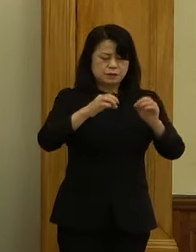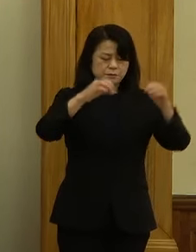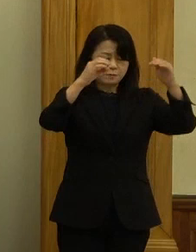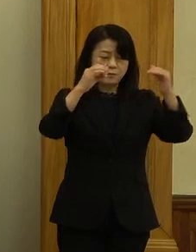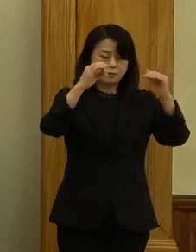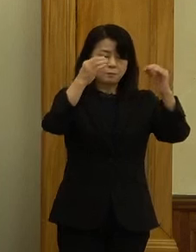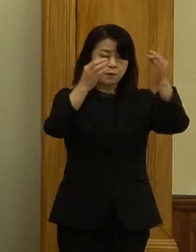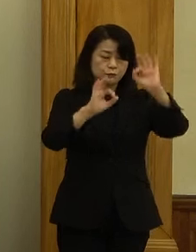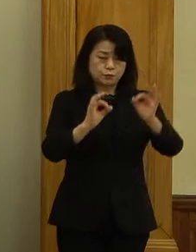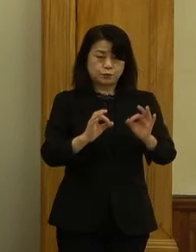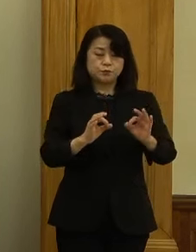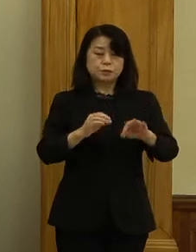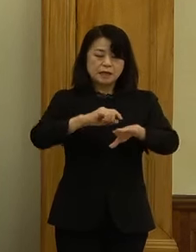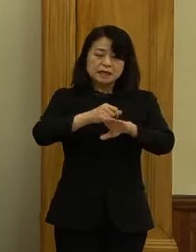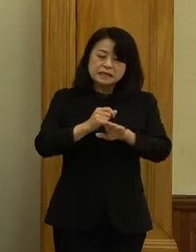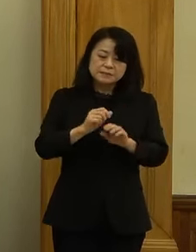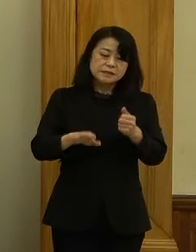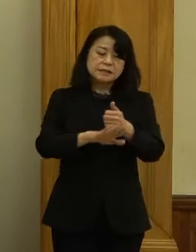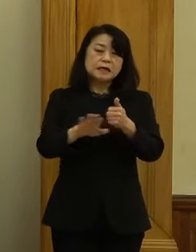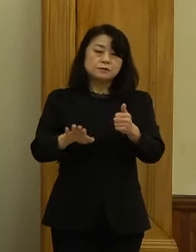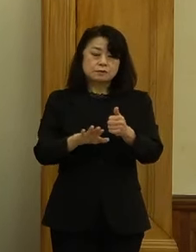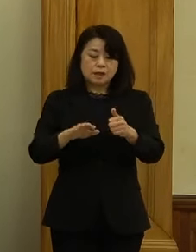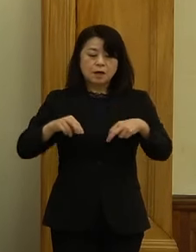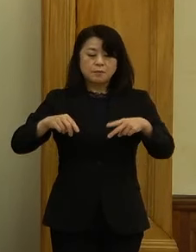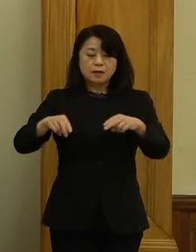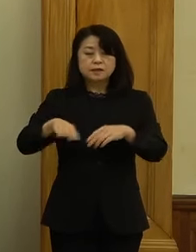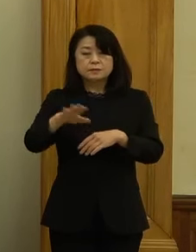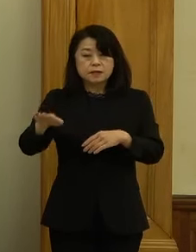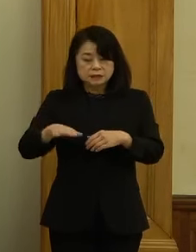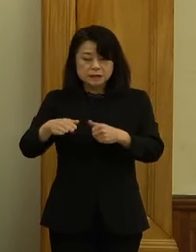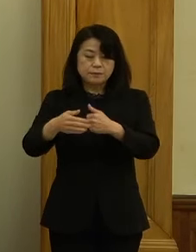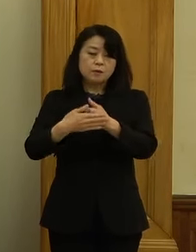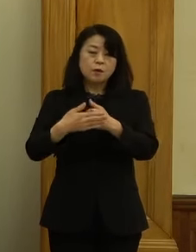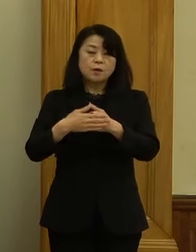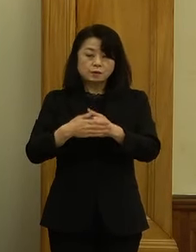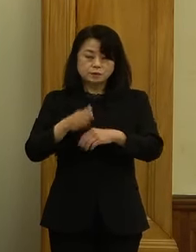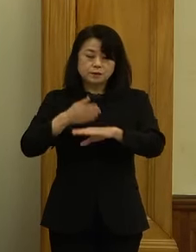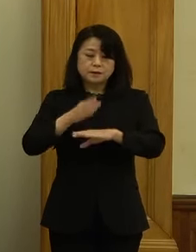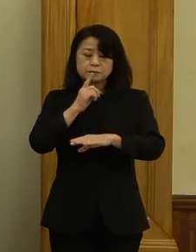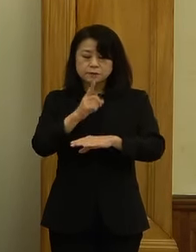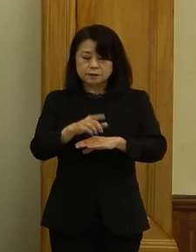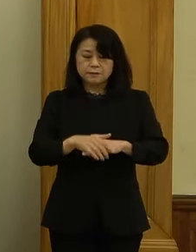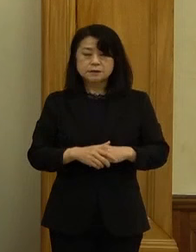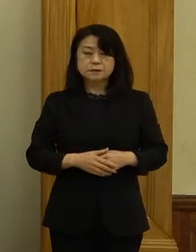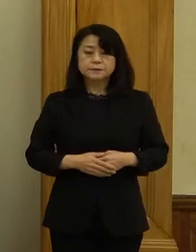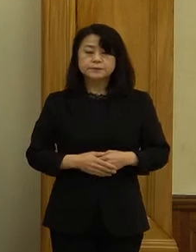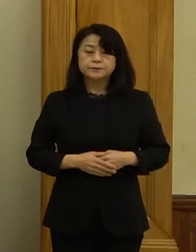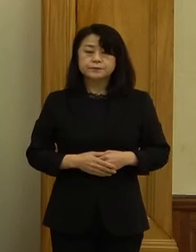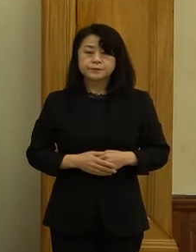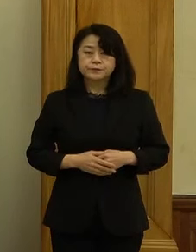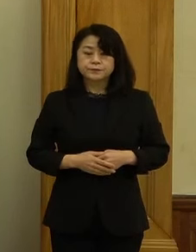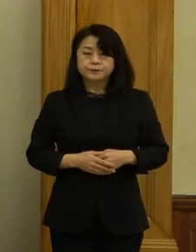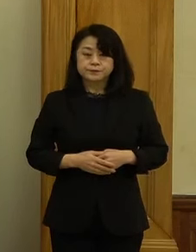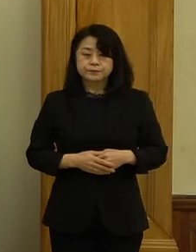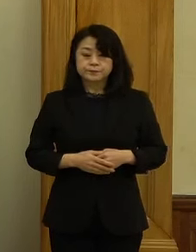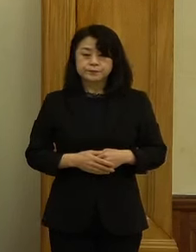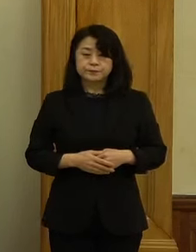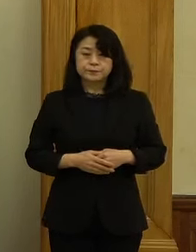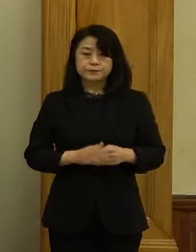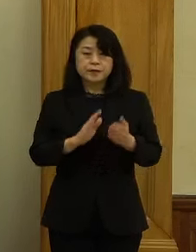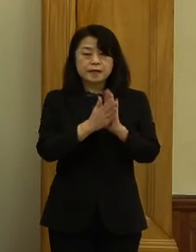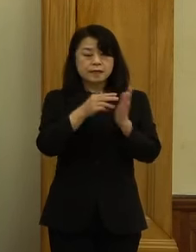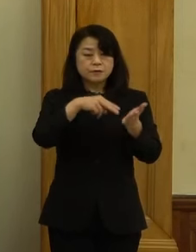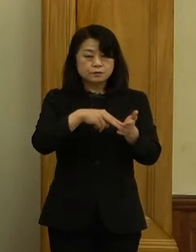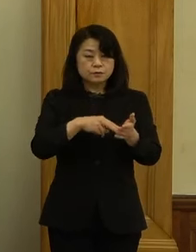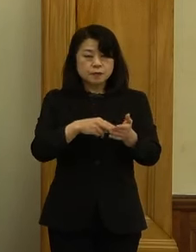厳しい環境の中ボランティアの皆さんをはじめとしたご尽力に感謝申し上げます件とし